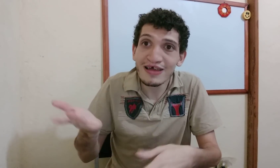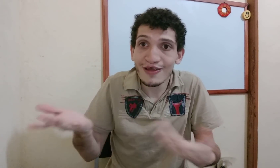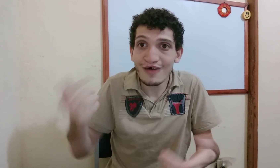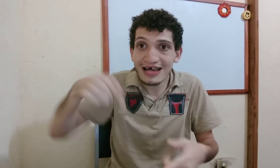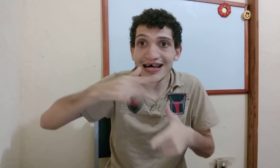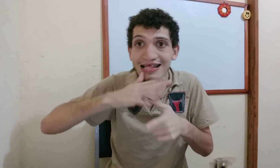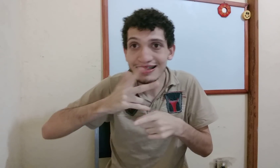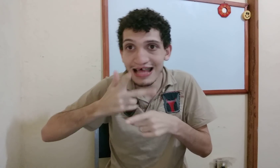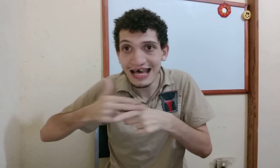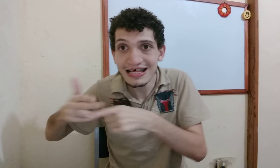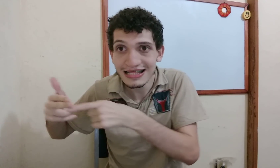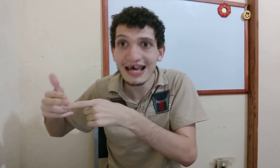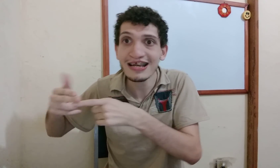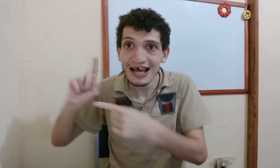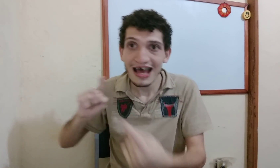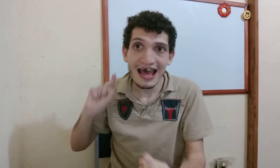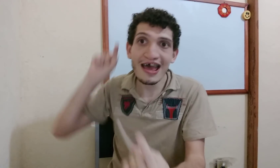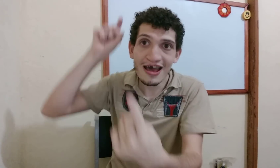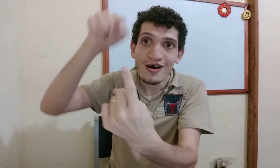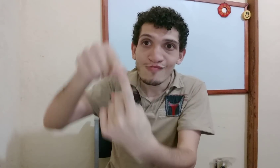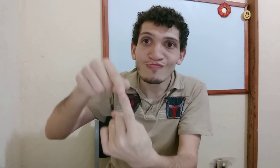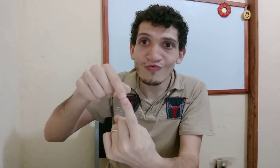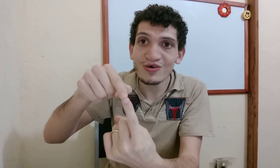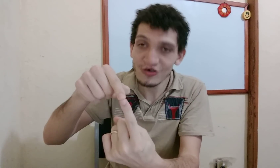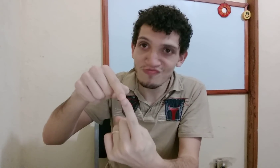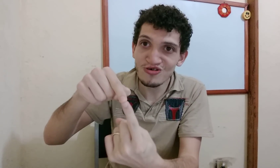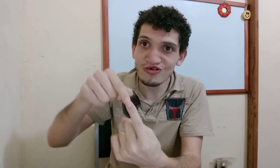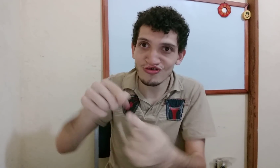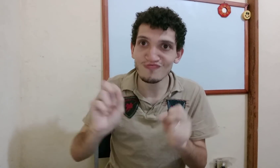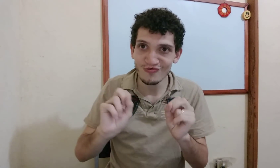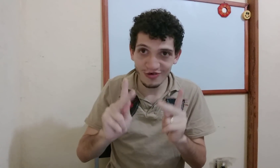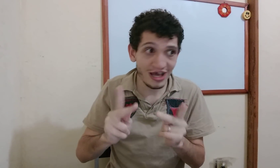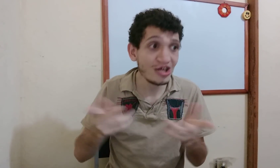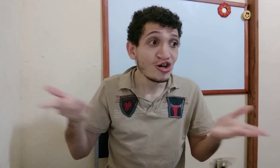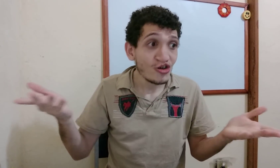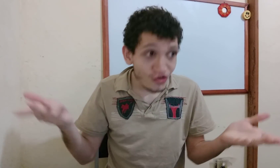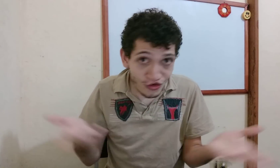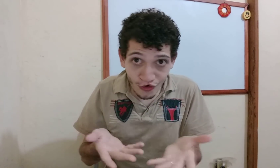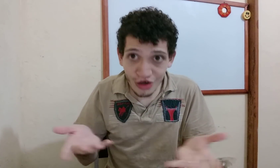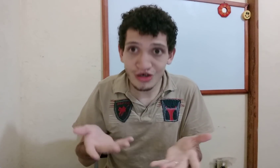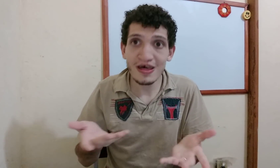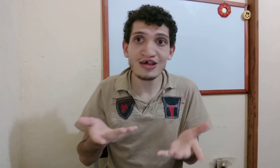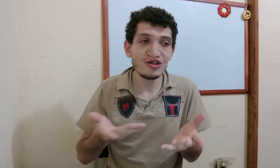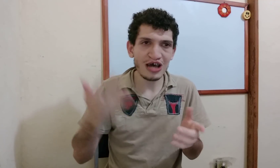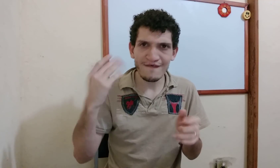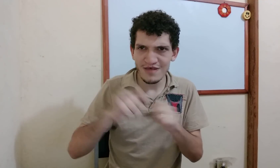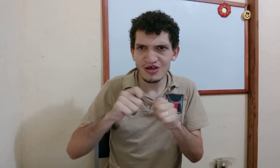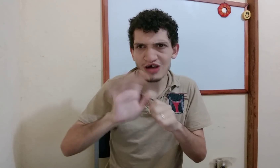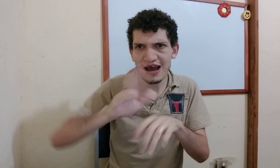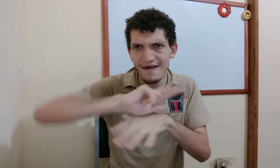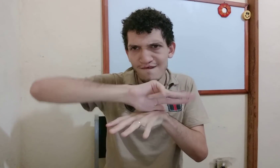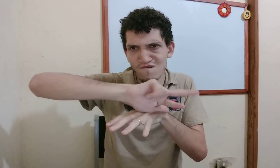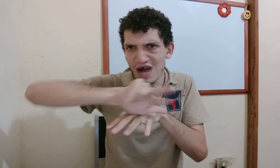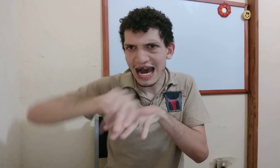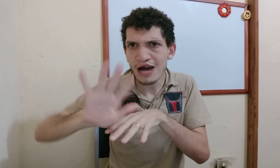Então essa série é com esse objetivo, ok? E hoje, né, a gente já tem já vários,